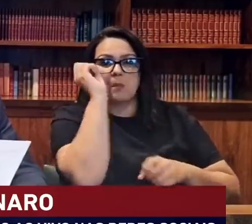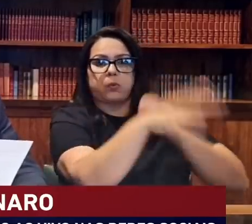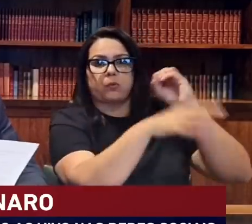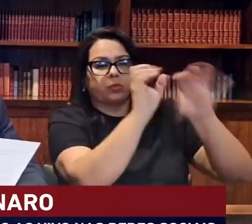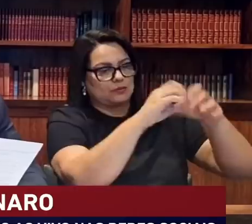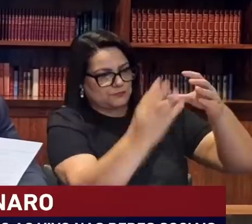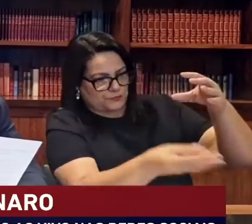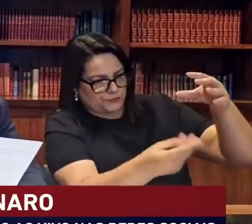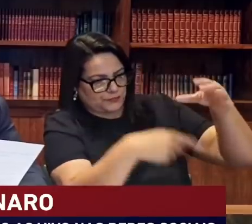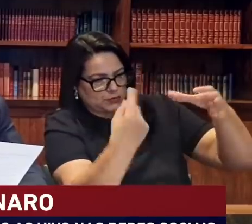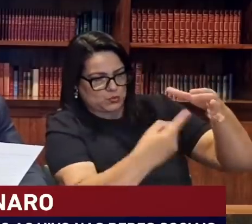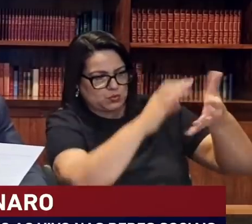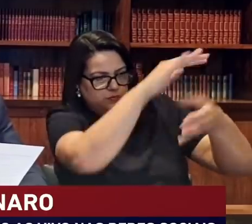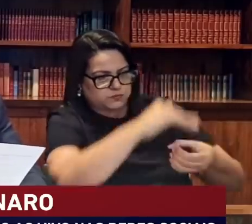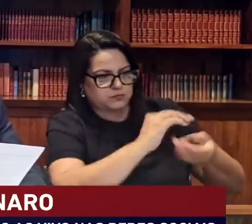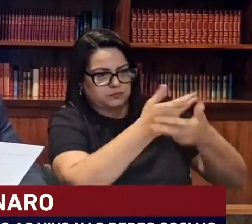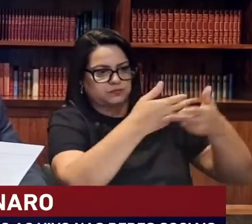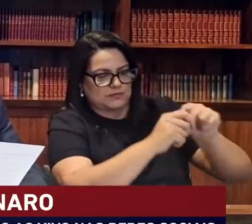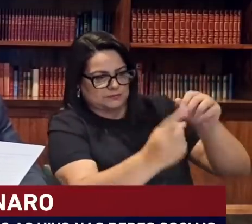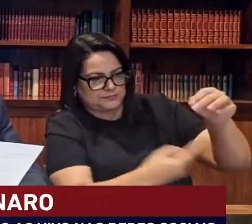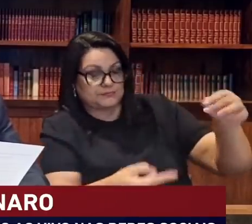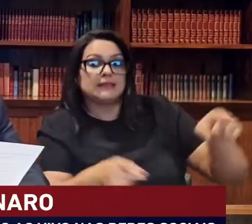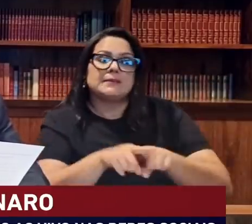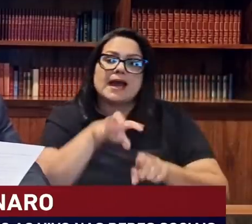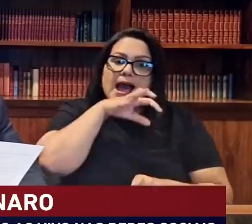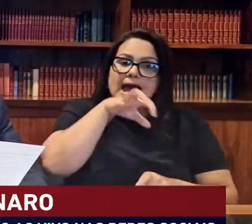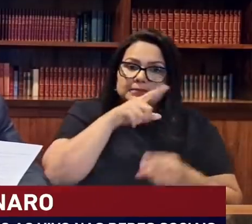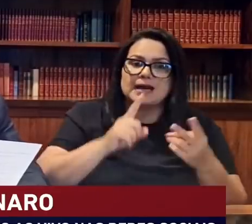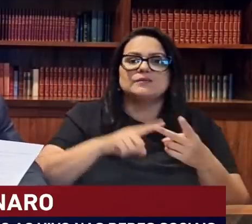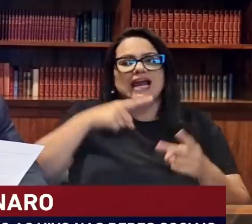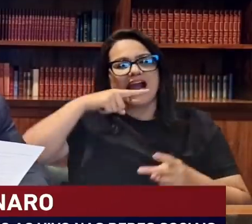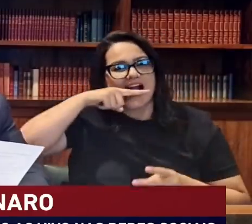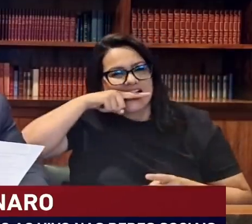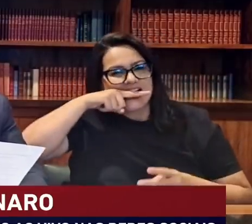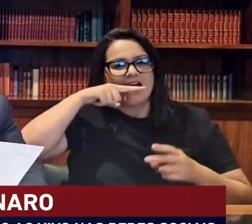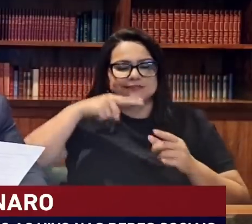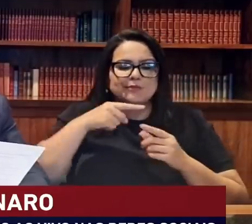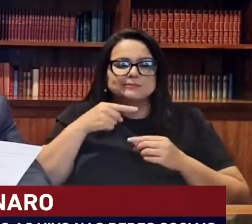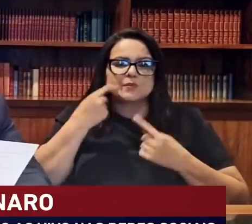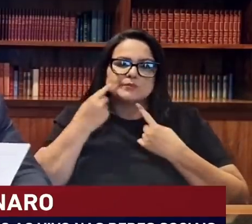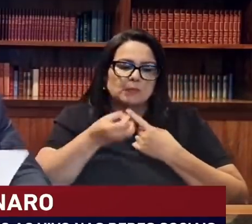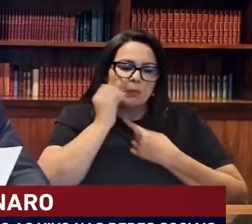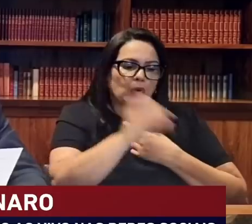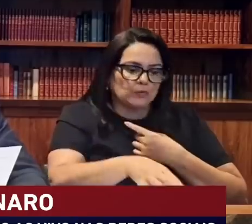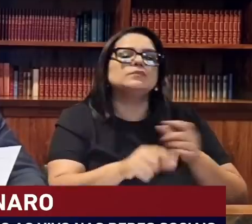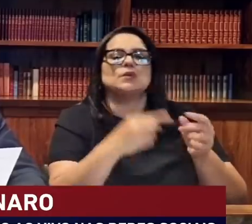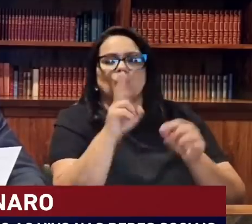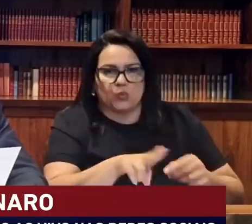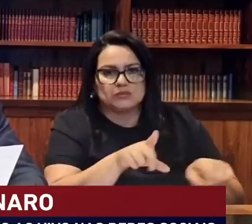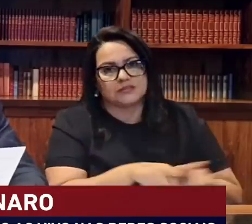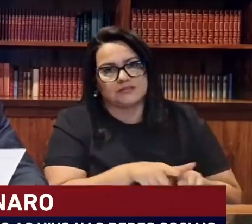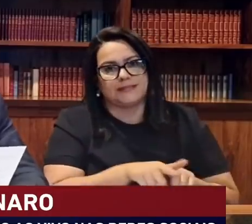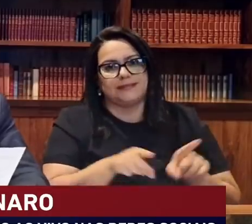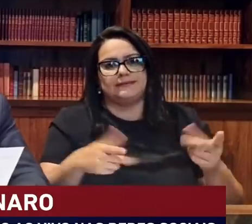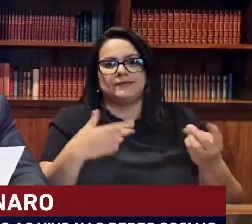do agroindustriais também. Restos de animais e bagaço de cana. Então, as três viaturas, um caminhão, um ônibus, um trator,